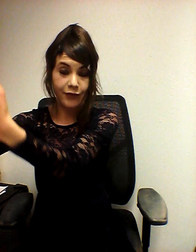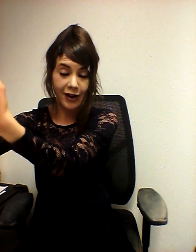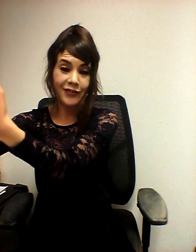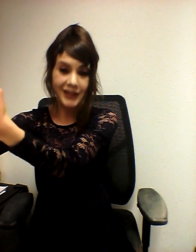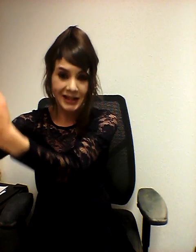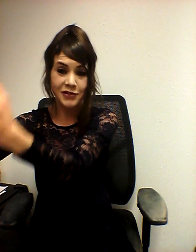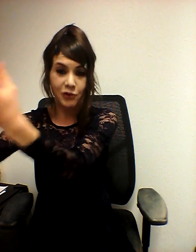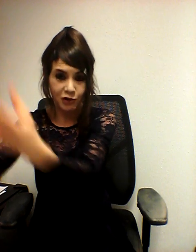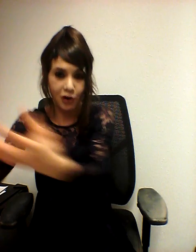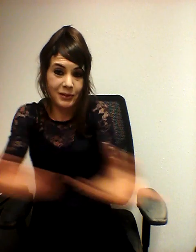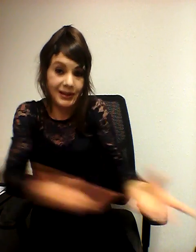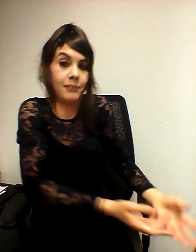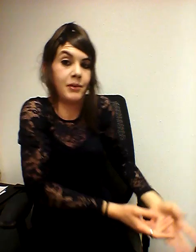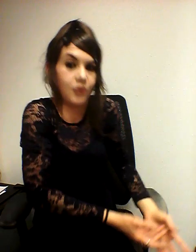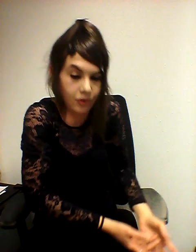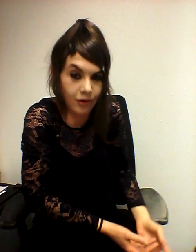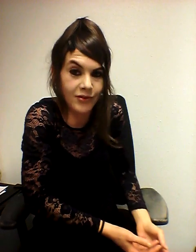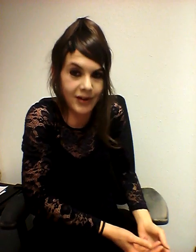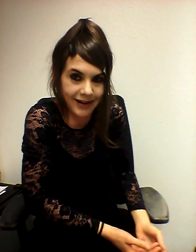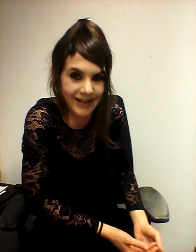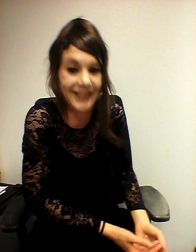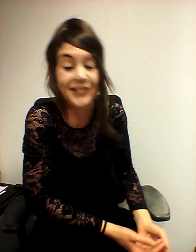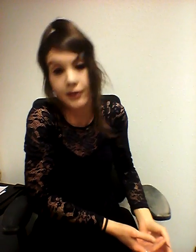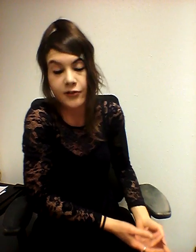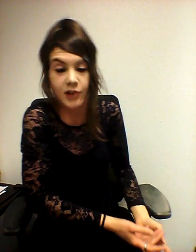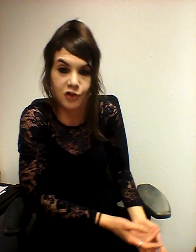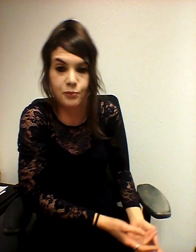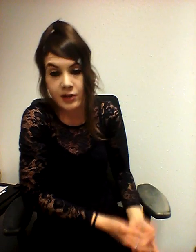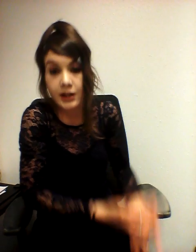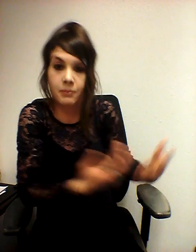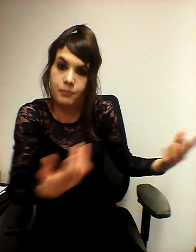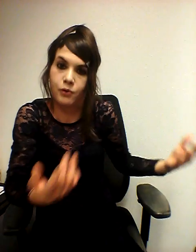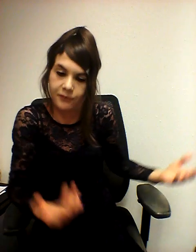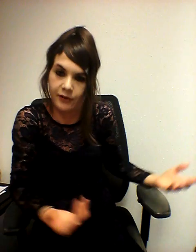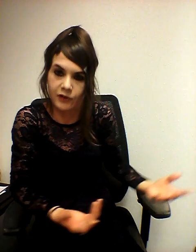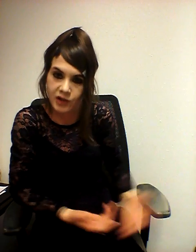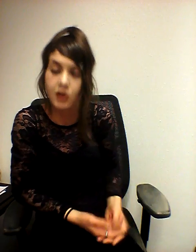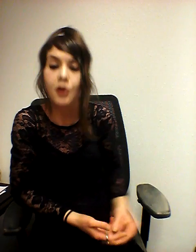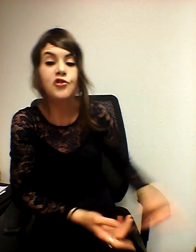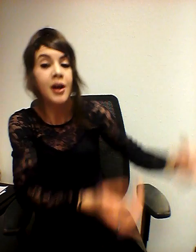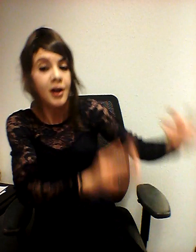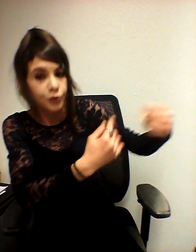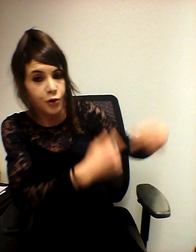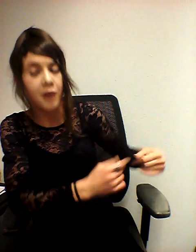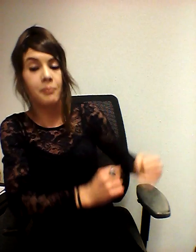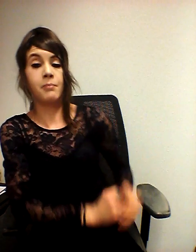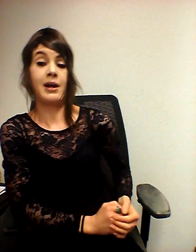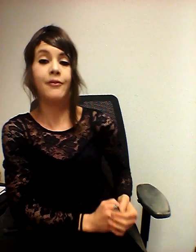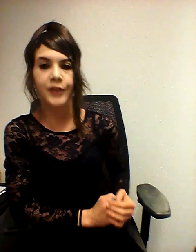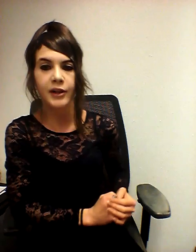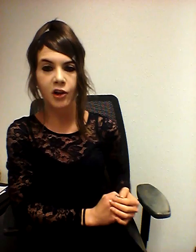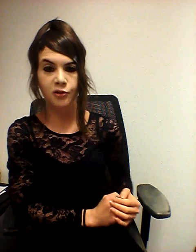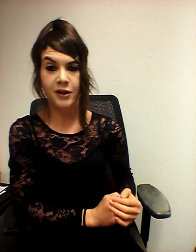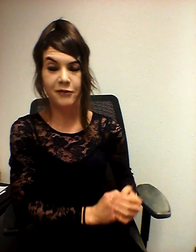vanand die lysosomen naar de mitochondriën te transporteren met behulp van vesikels door het membraan van die eh van die